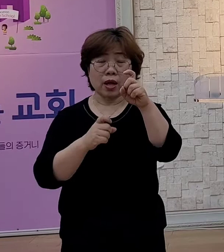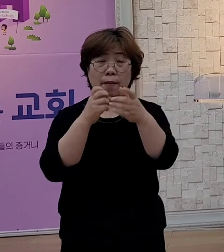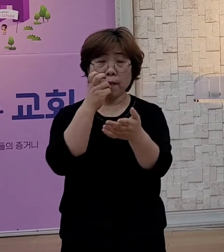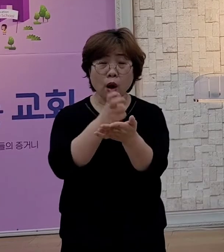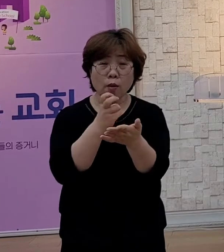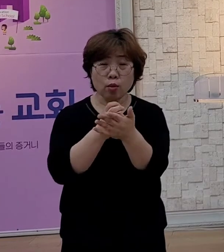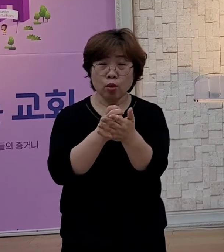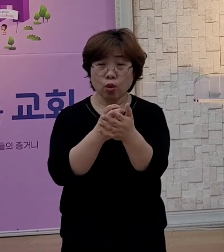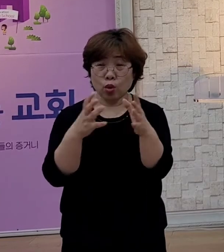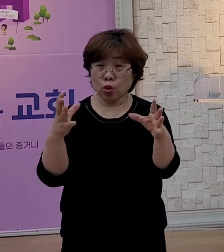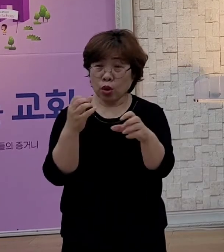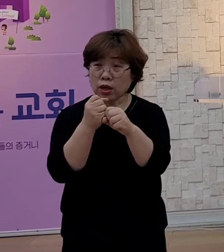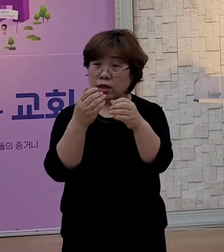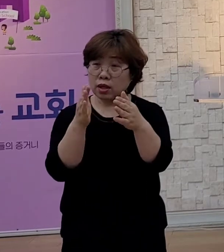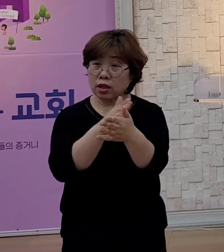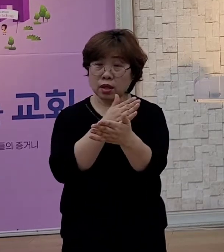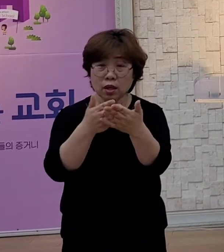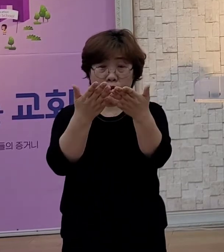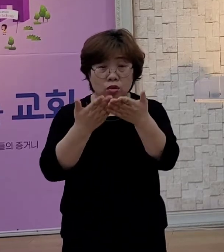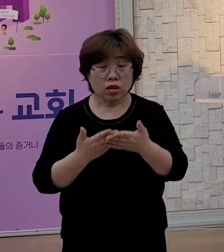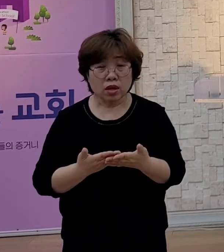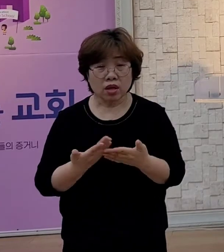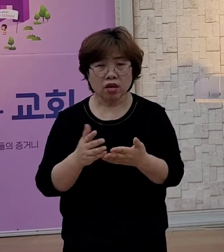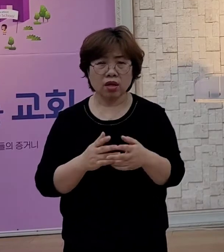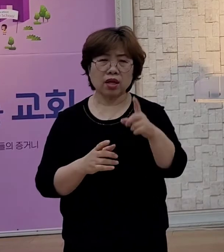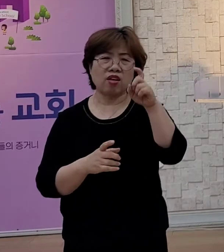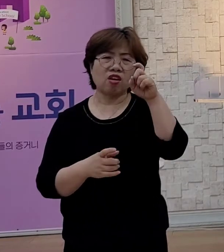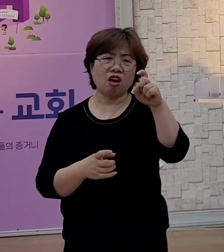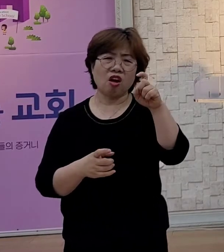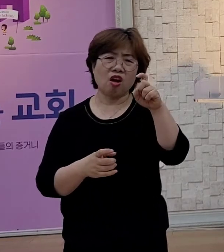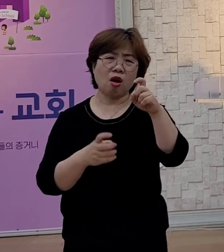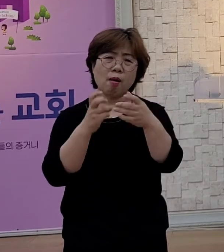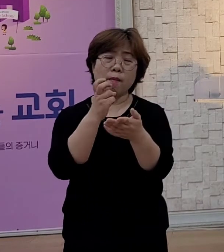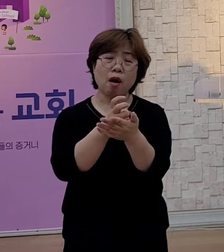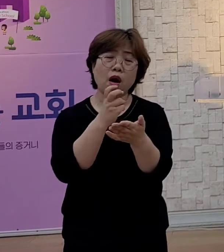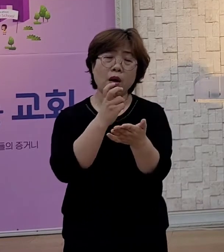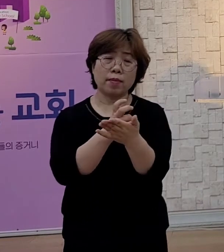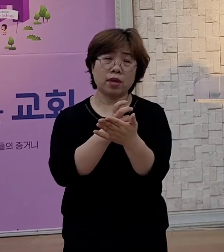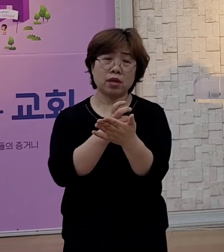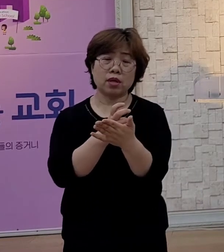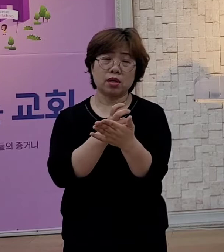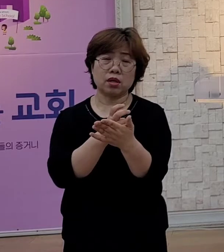받았지 않습니까? 여러분, 근데 그 10가지 10계명 중에서